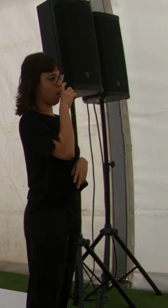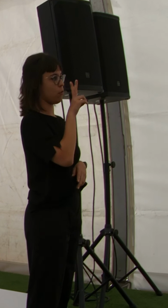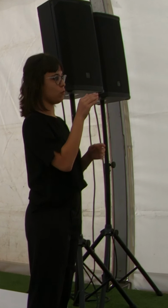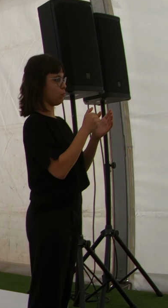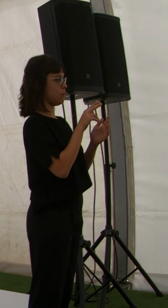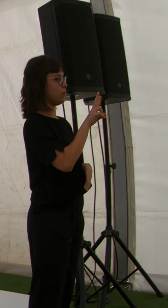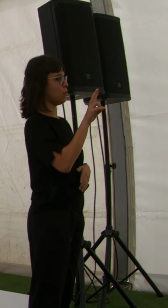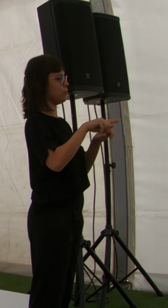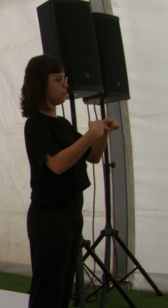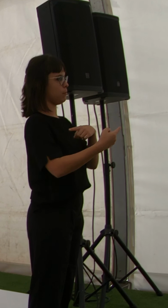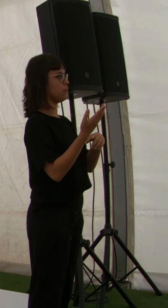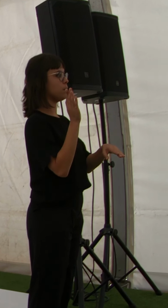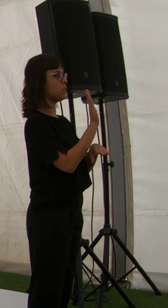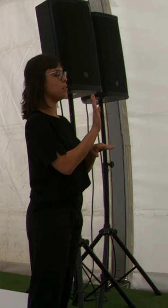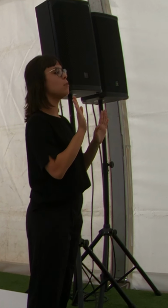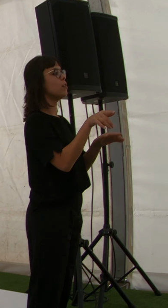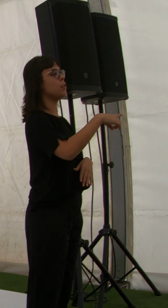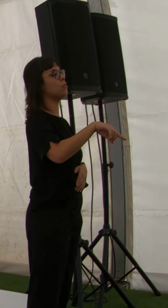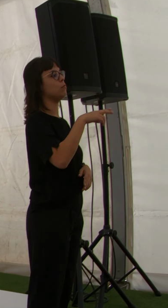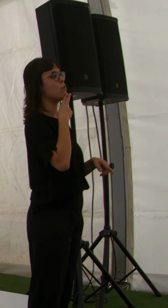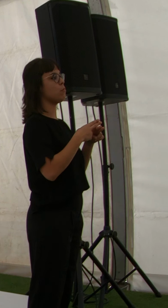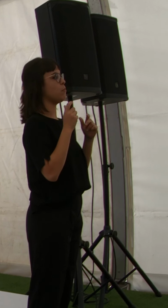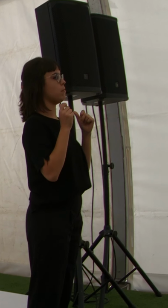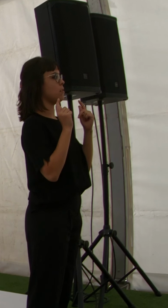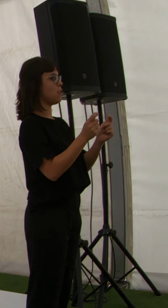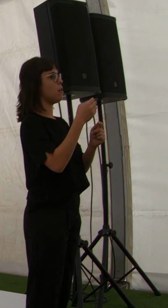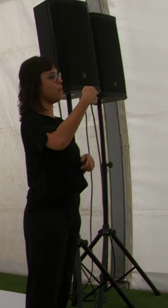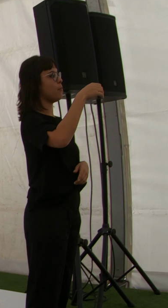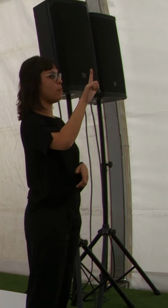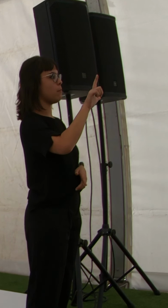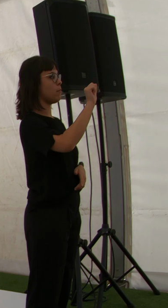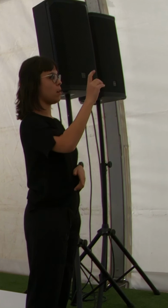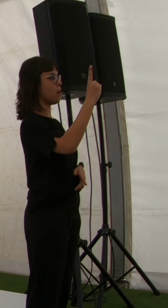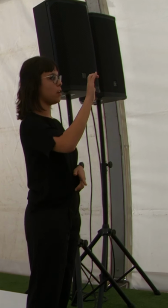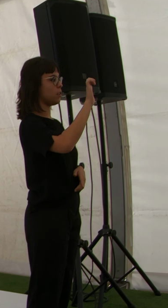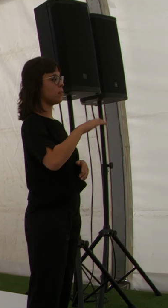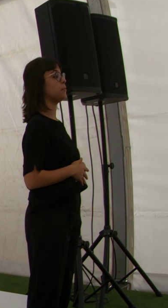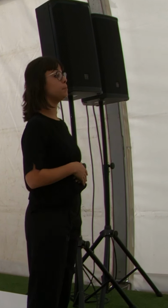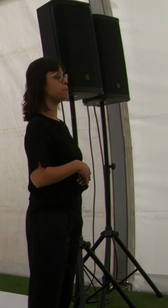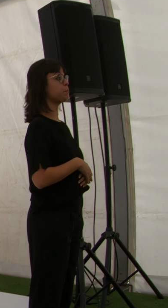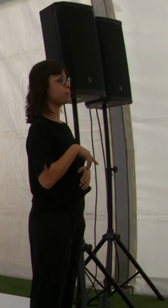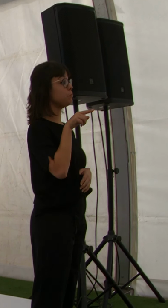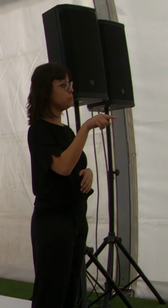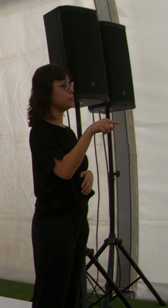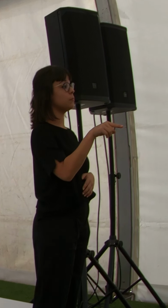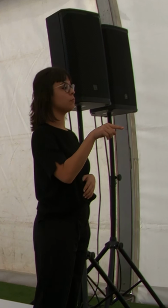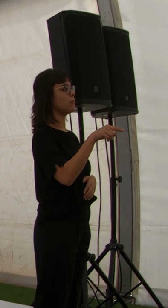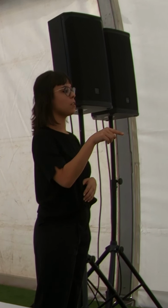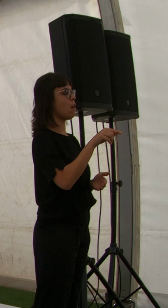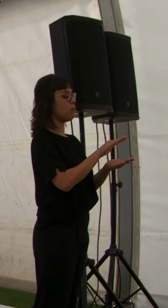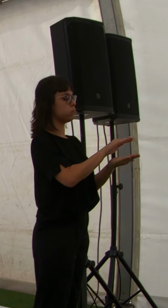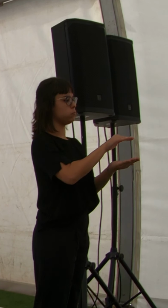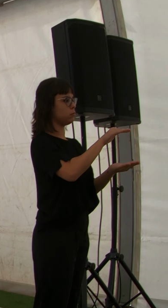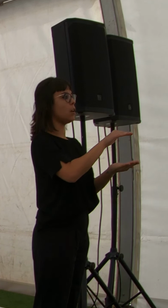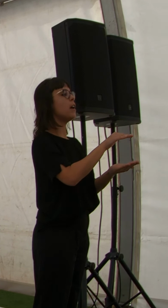ahora, pero que básicamente ellos la llaman la batería Blade. Estamos en un 60% de aprovechamiento del espacio dentro